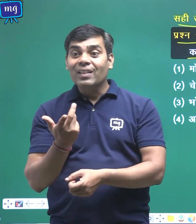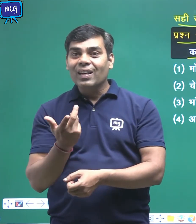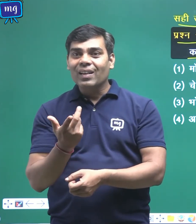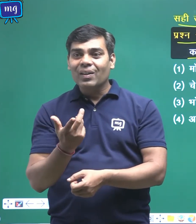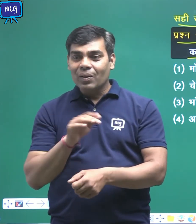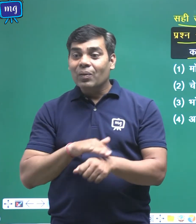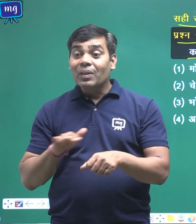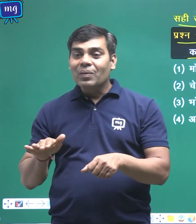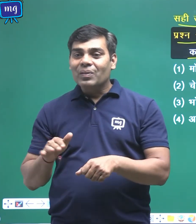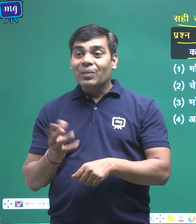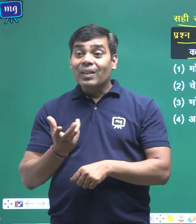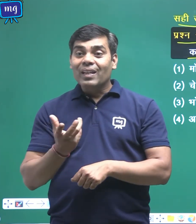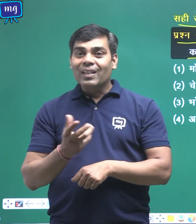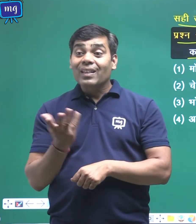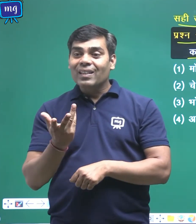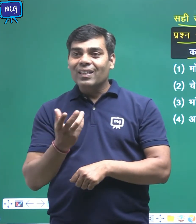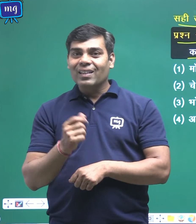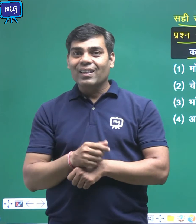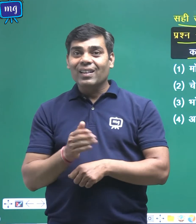बताओ बच्चों, क्या था?